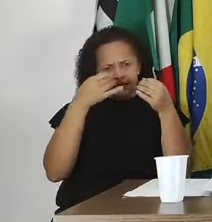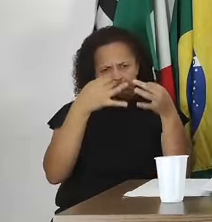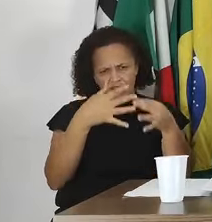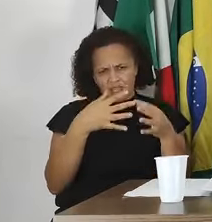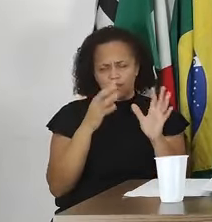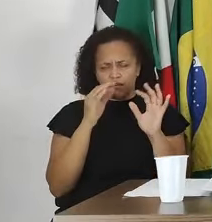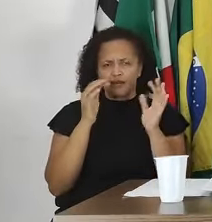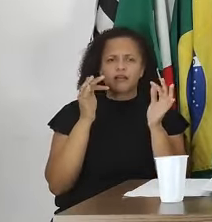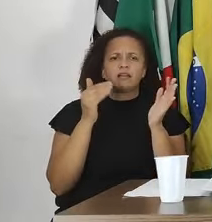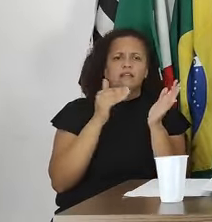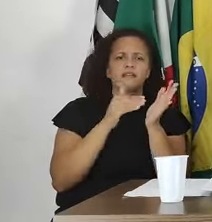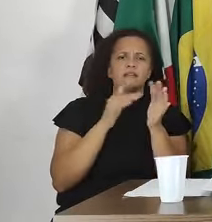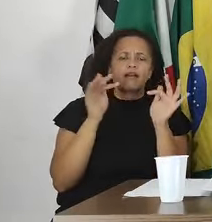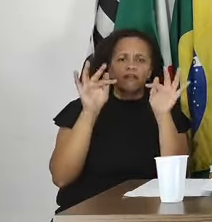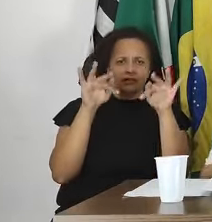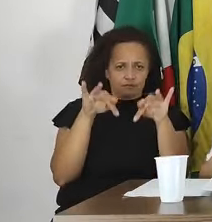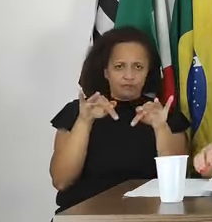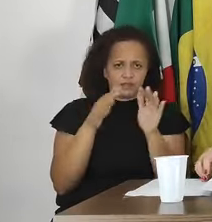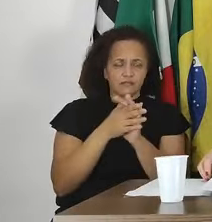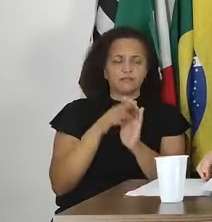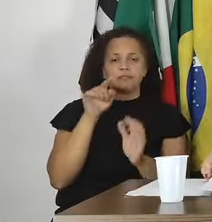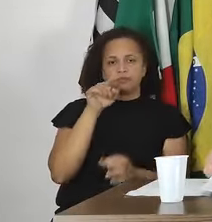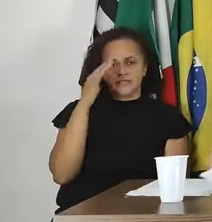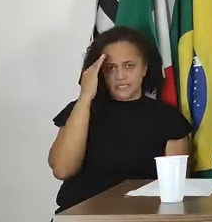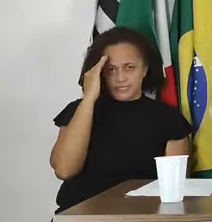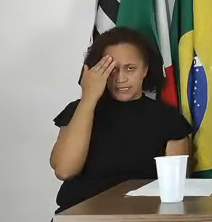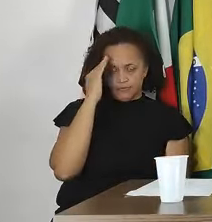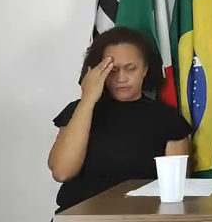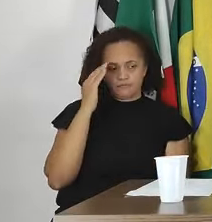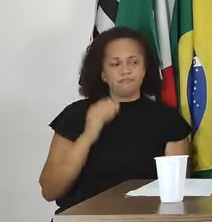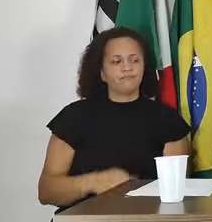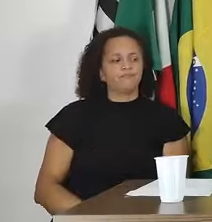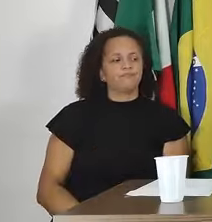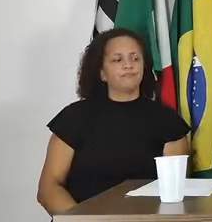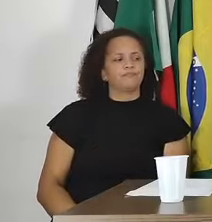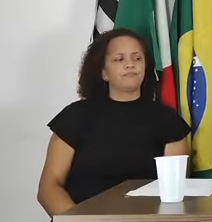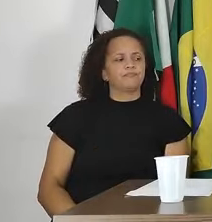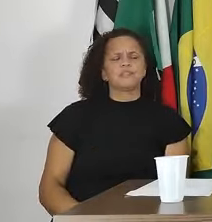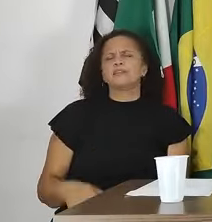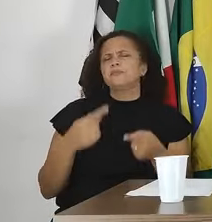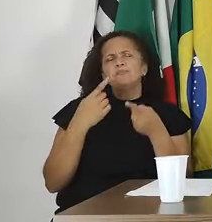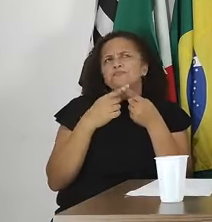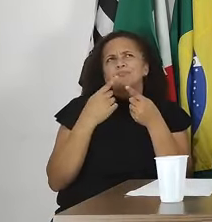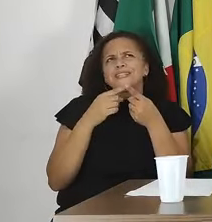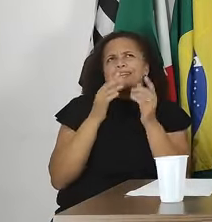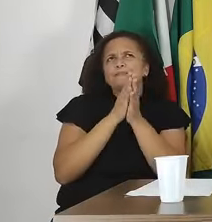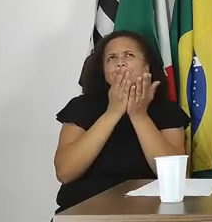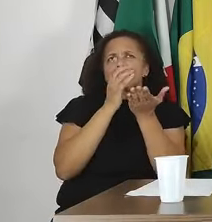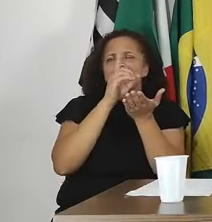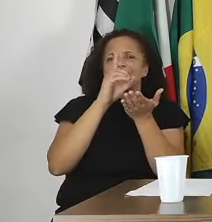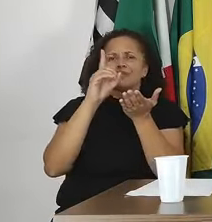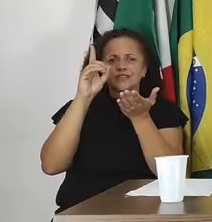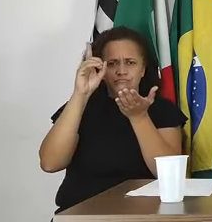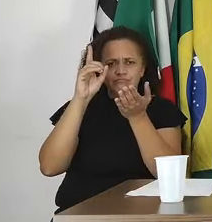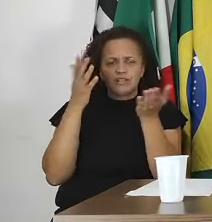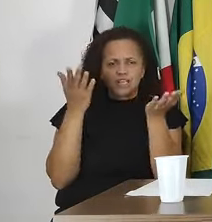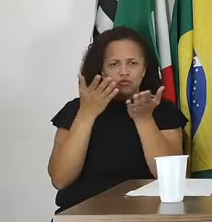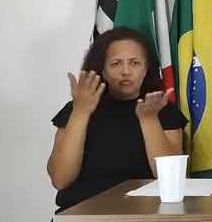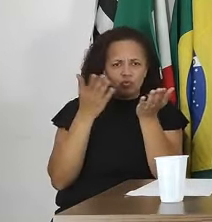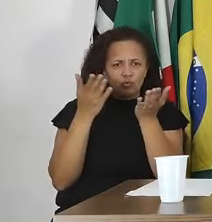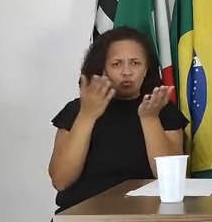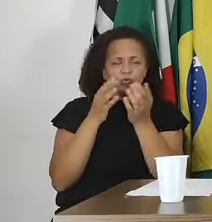muito importante deixar aberto para você entender. Por que eu estou trazendo essa palavra hoje? Porque